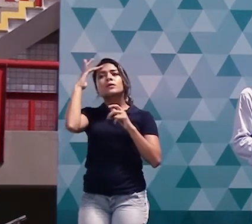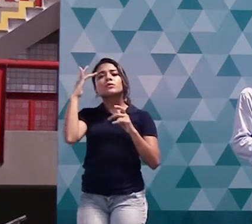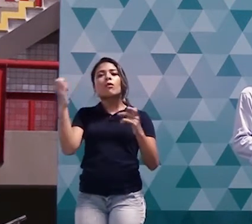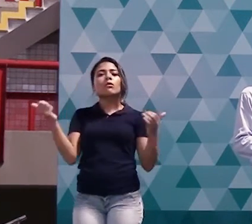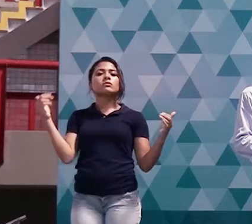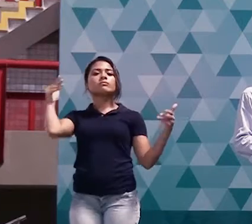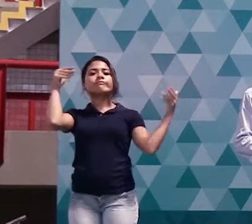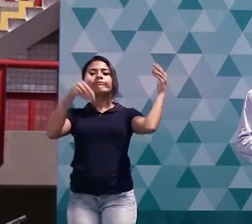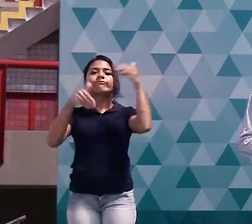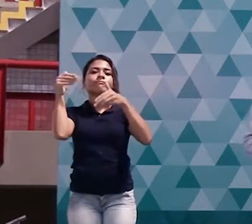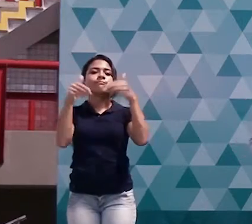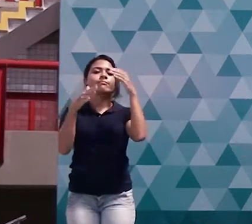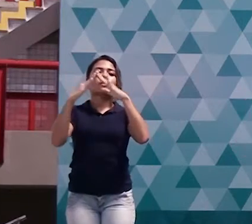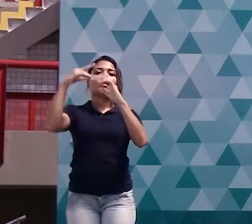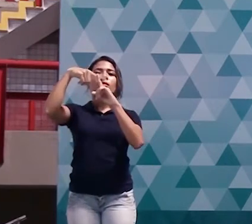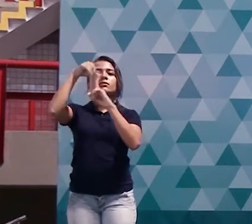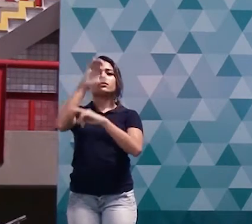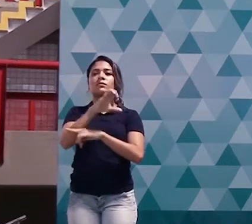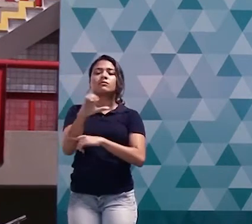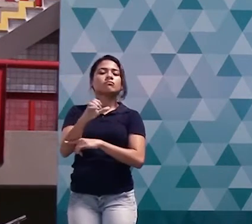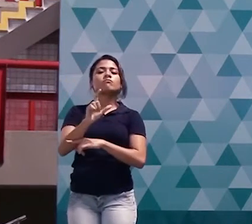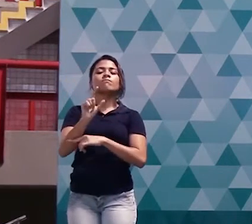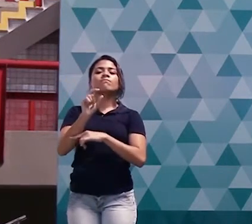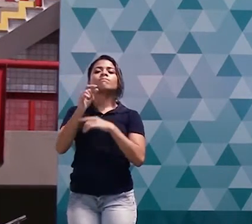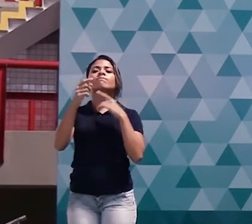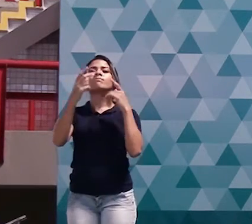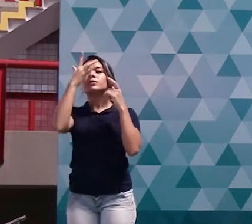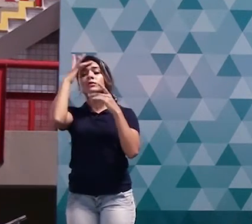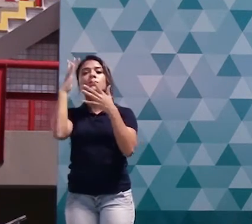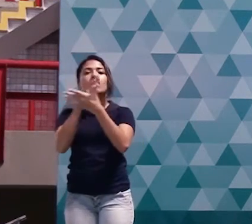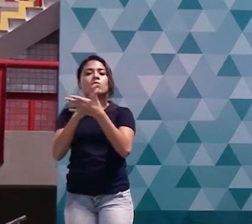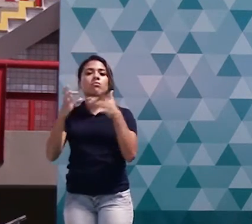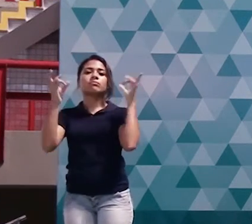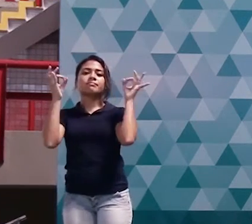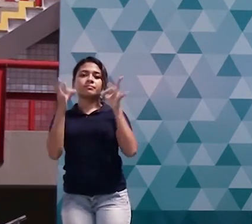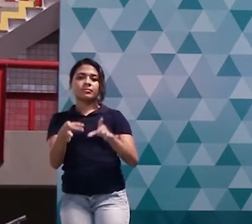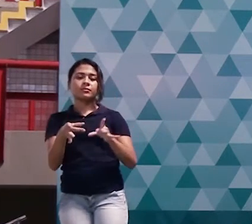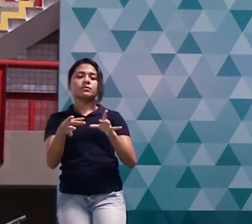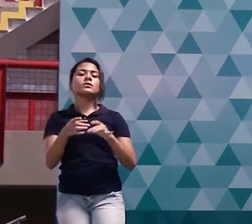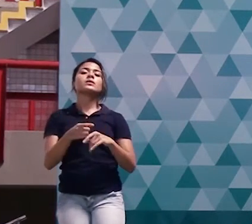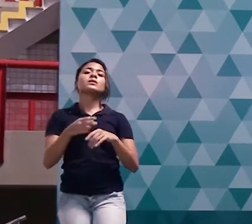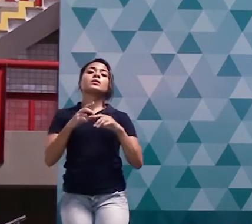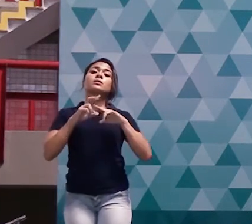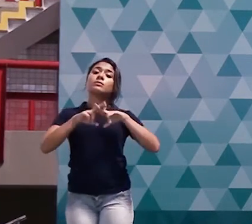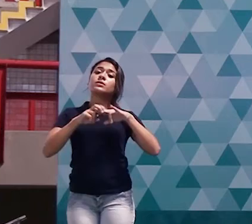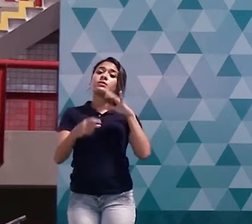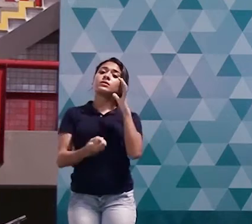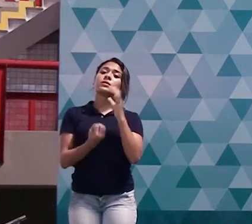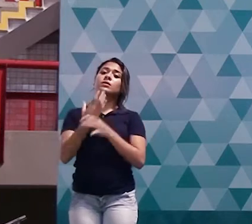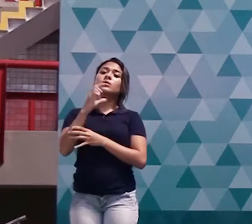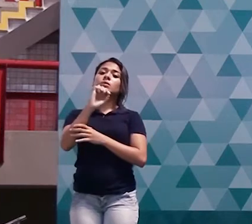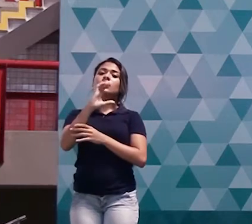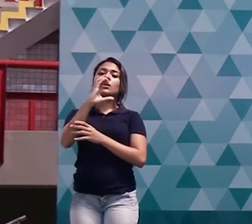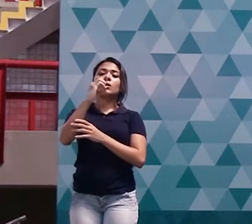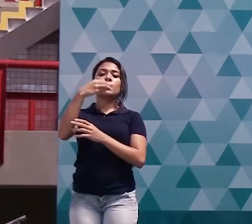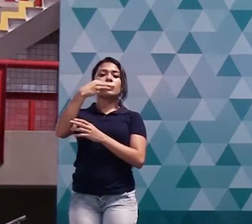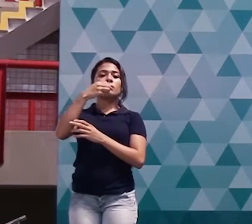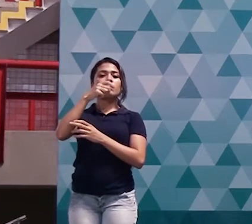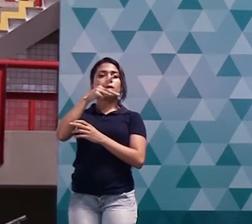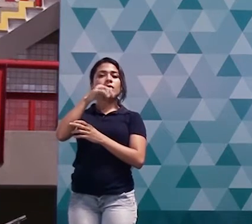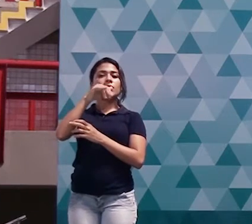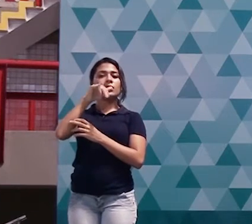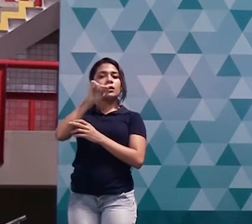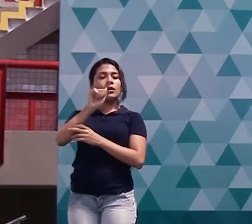Contra-Reforma, ou Reforma Católica, uma das medidas foi a criação da Companhia de Jesus. A Companhia de Jesus, através dos